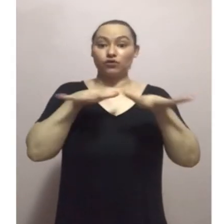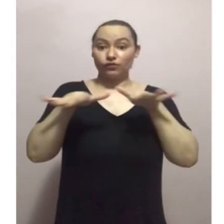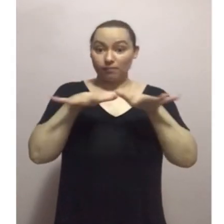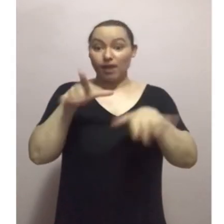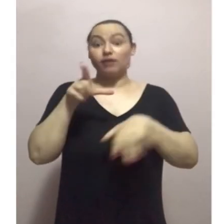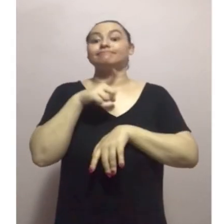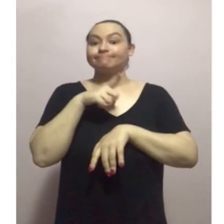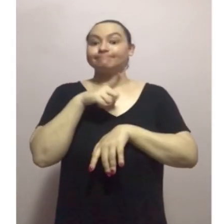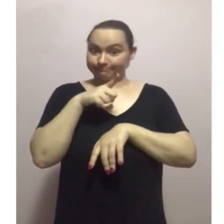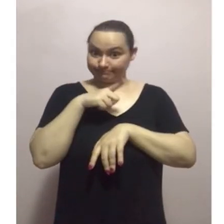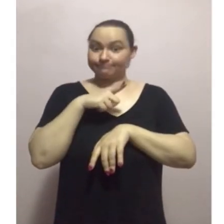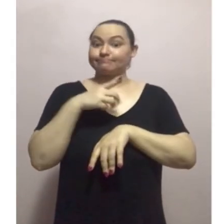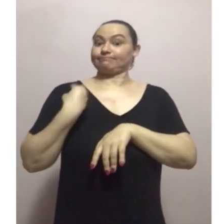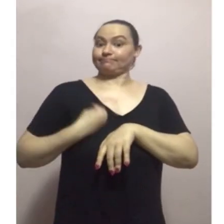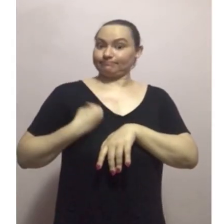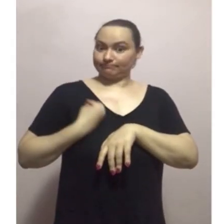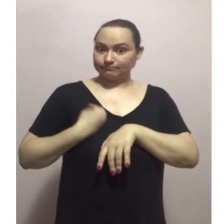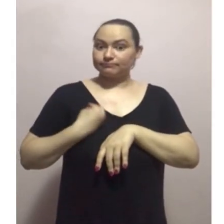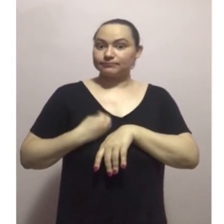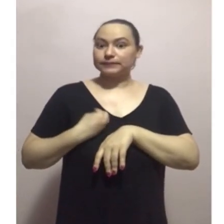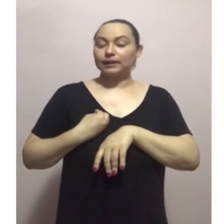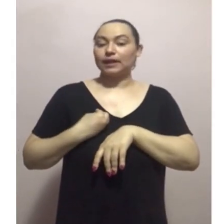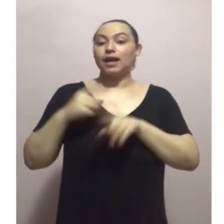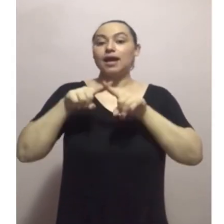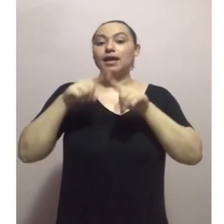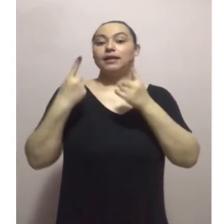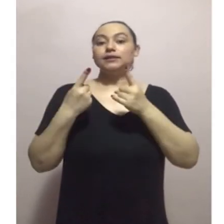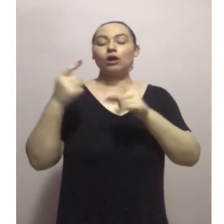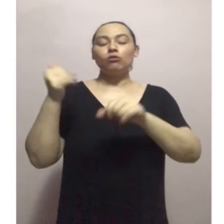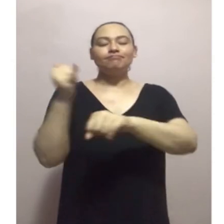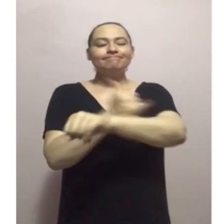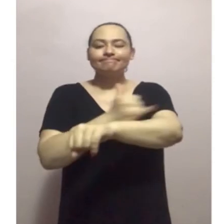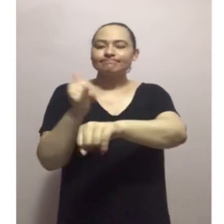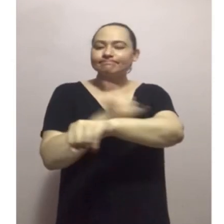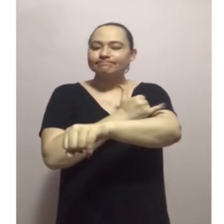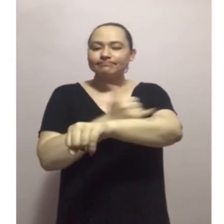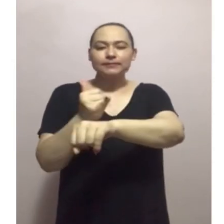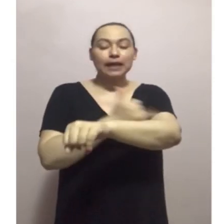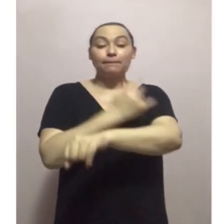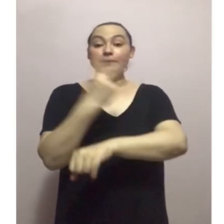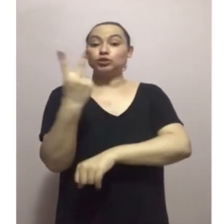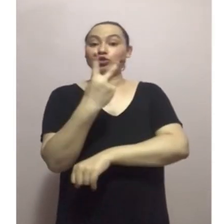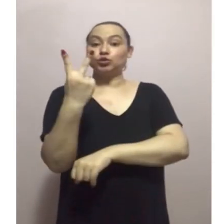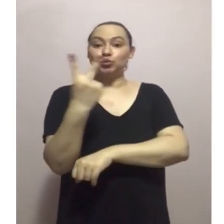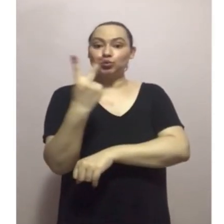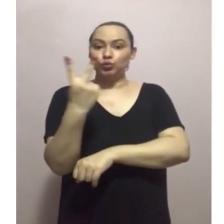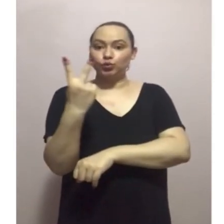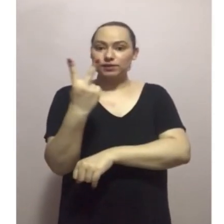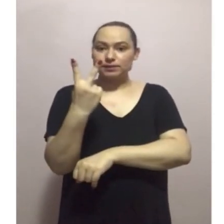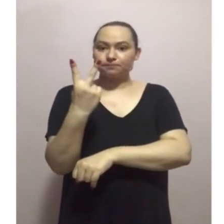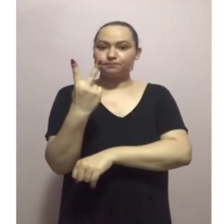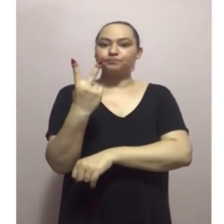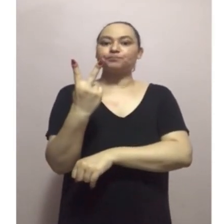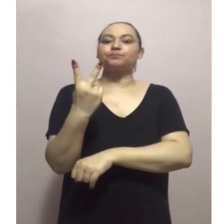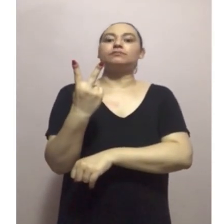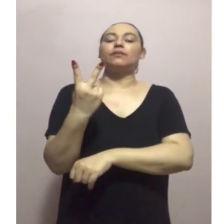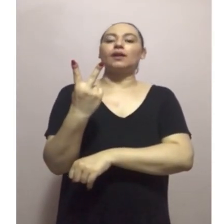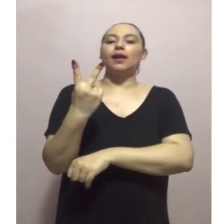nunca tinha sido transposta. E aí, através de uma estratégia de 2 assessorias de imprensa